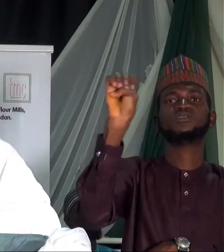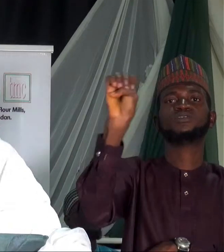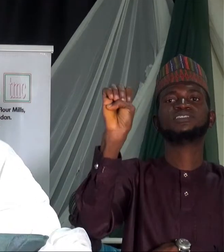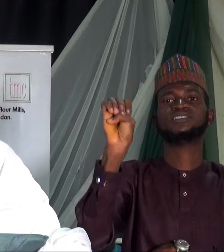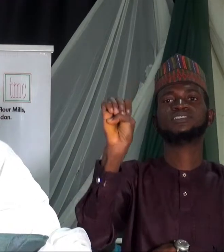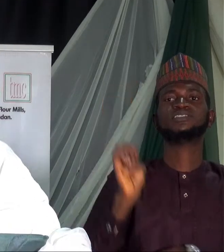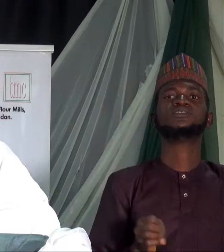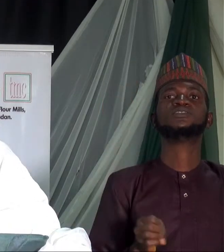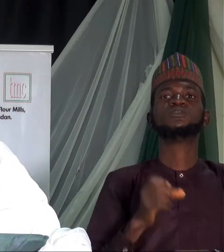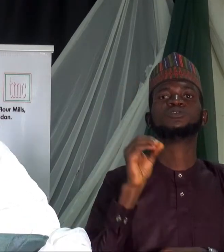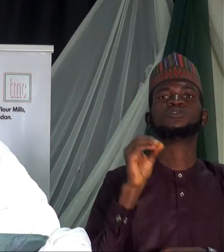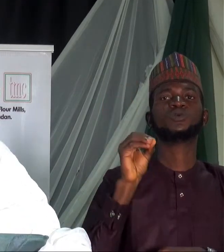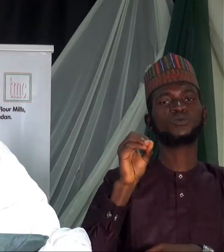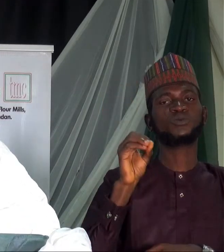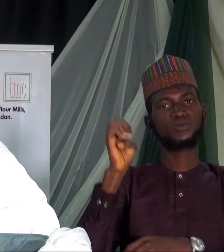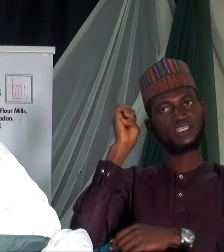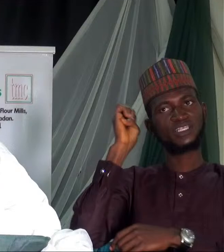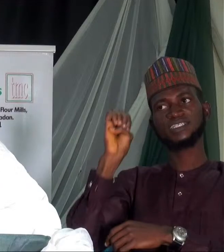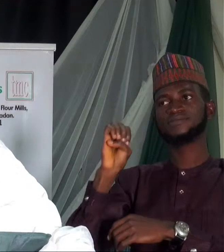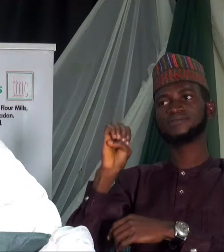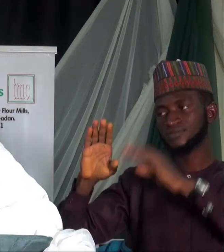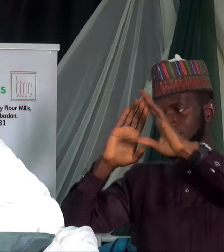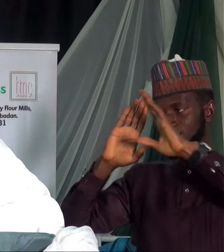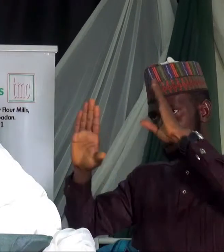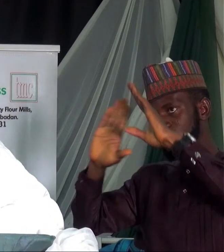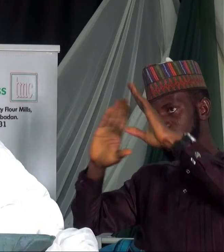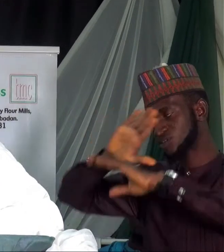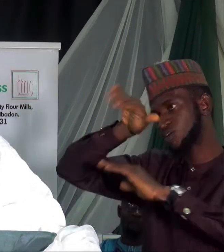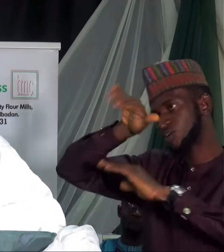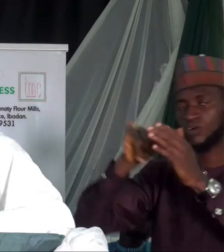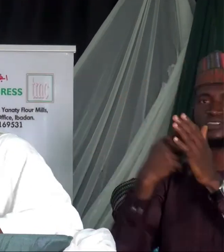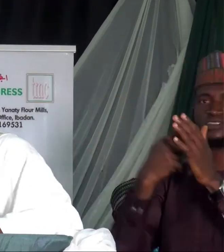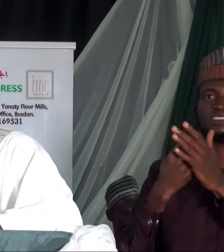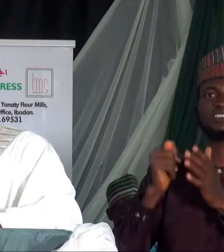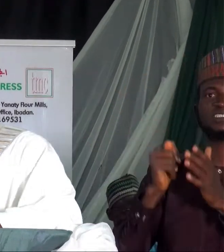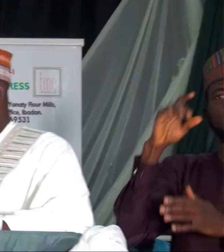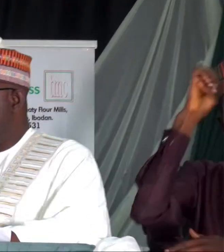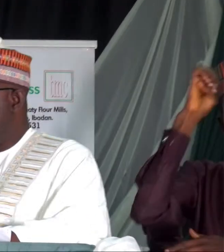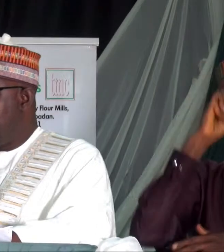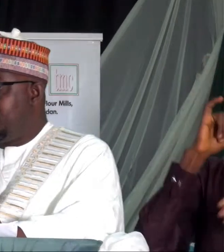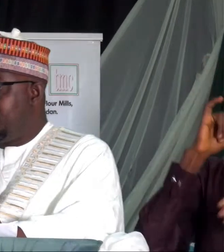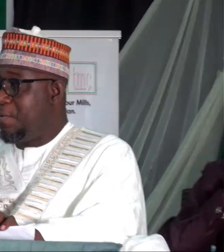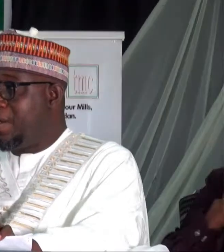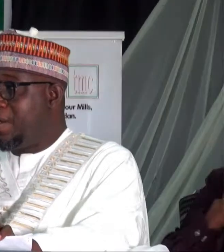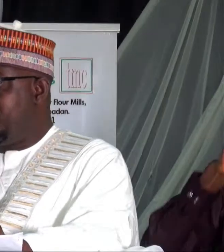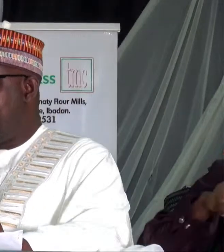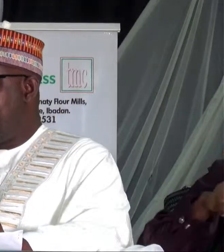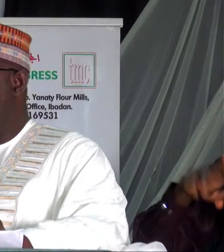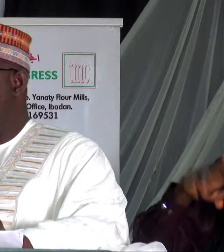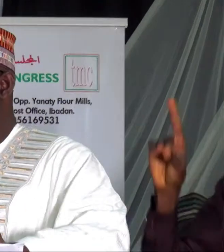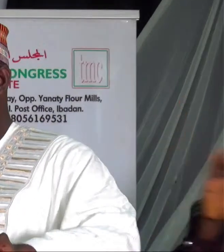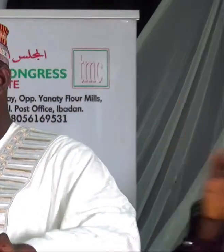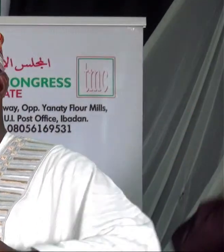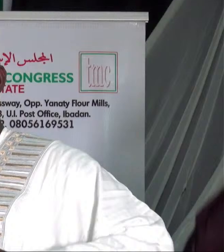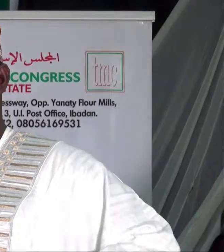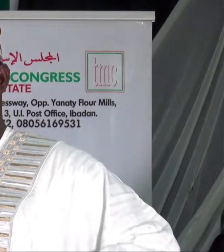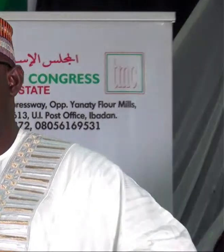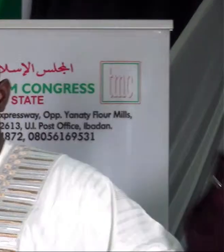Latara be mo ki gbogbo eyin agbagba te wa nkale, mo ki awon afa nla nla,